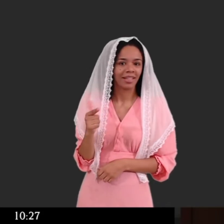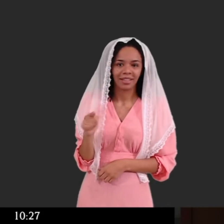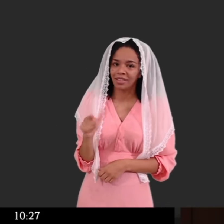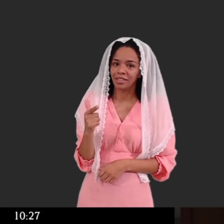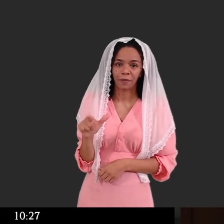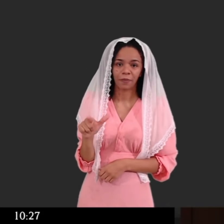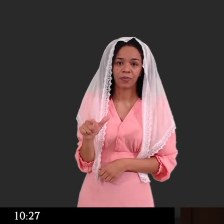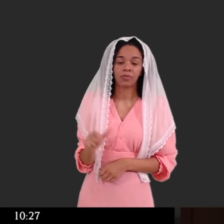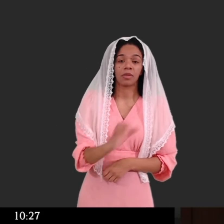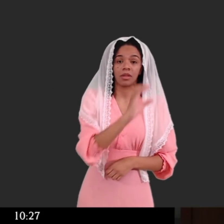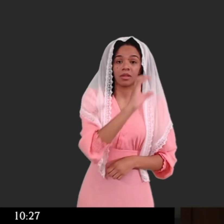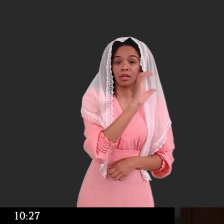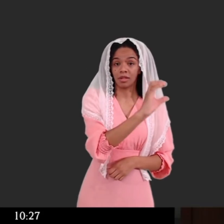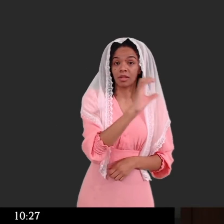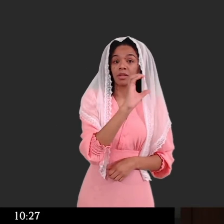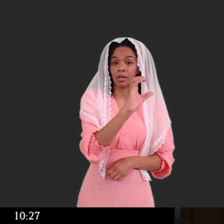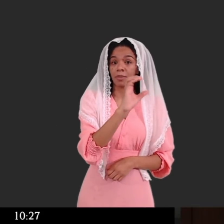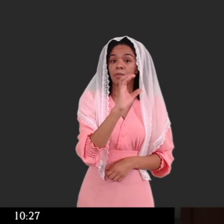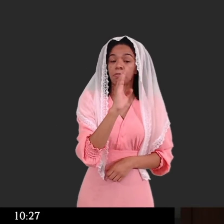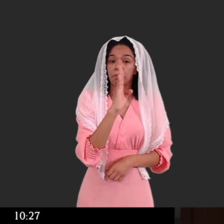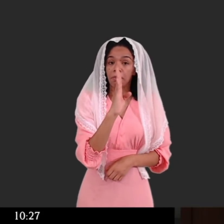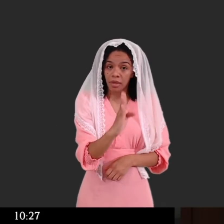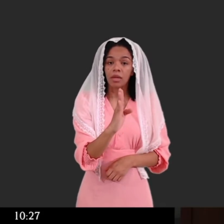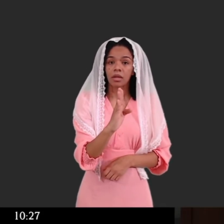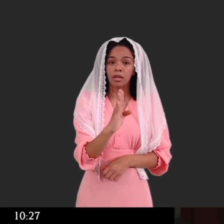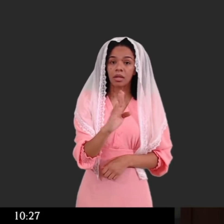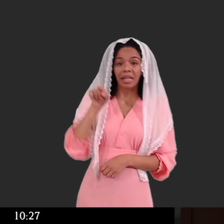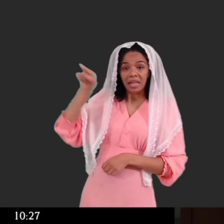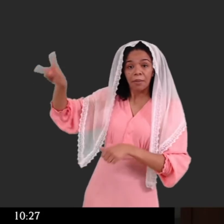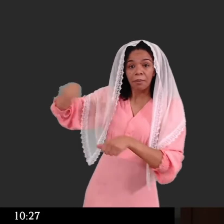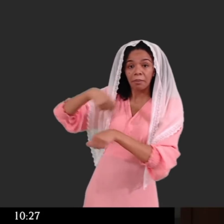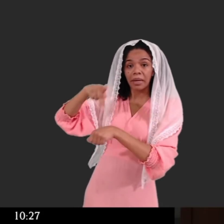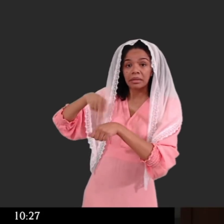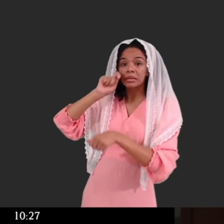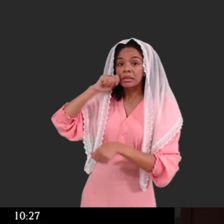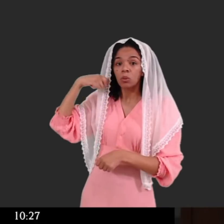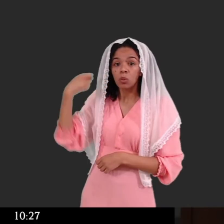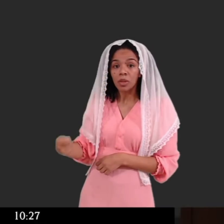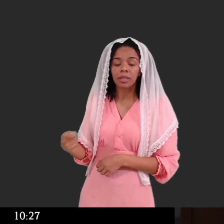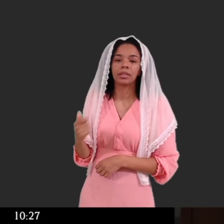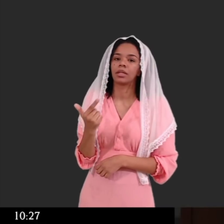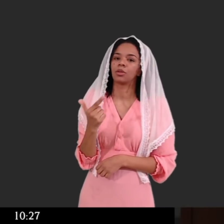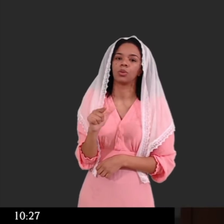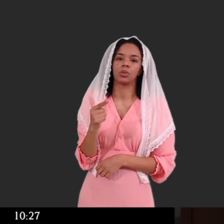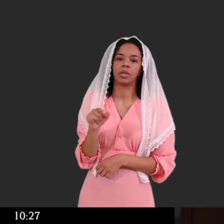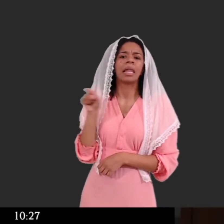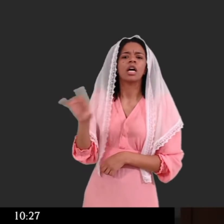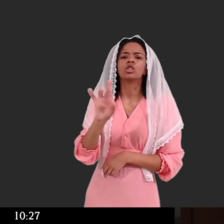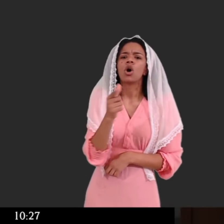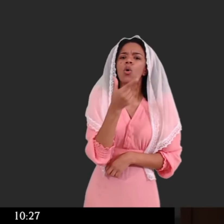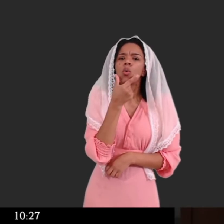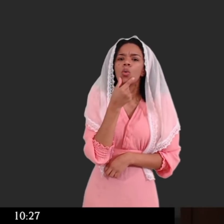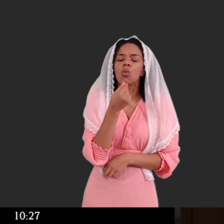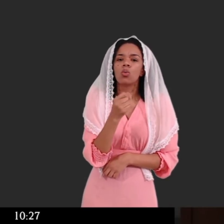A congregação cristã não tem membros na Ucrânia, exceto somente um moço jovem que